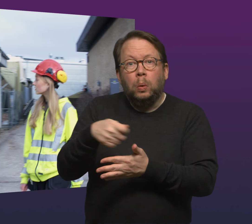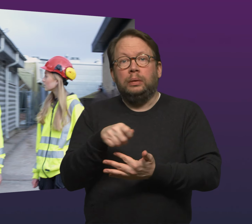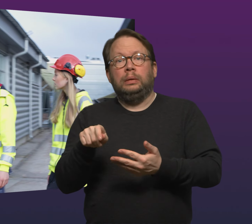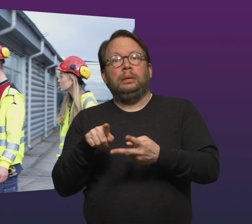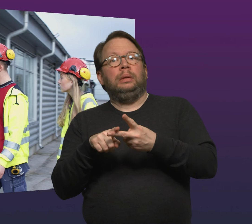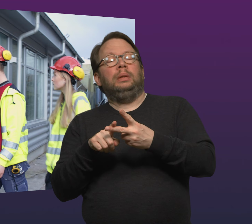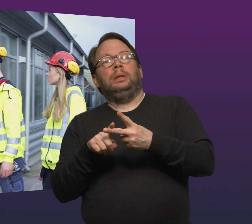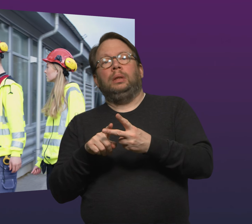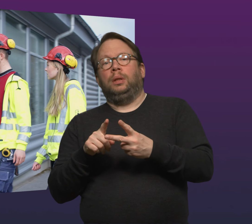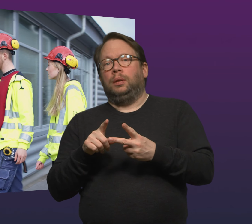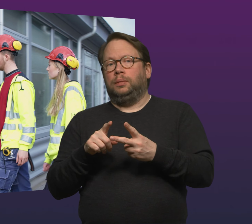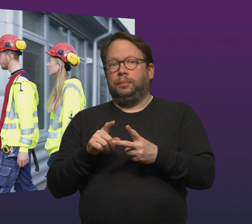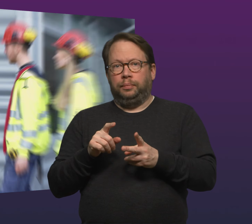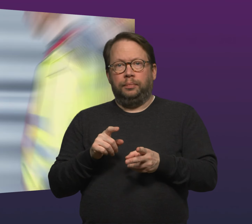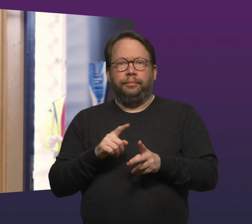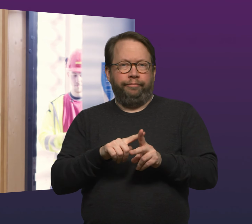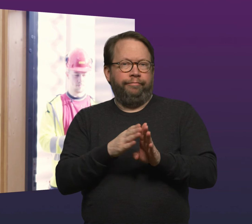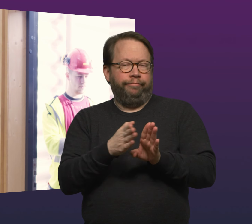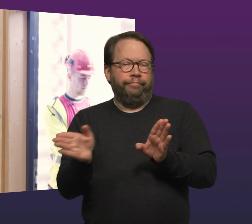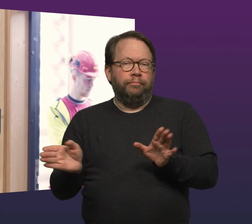plåt och mura.